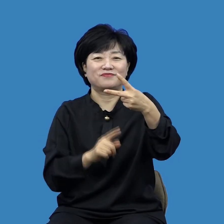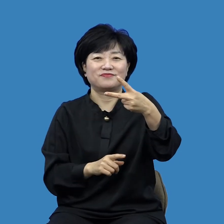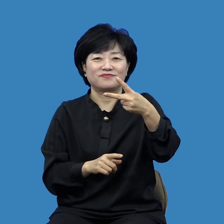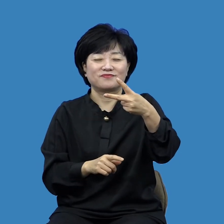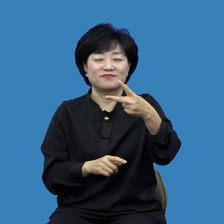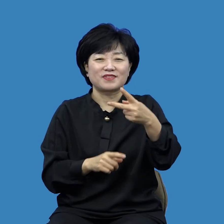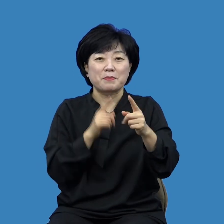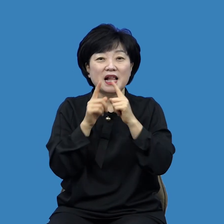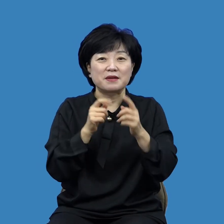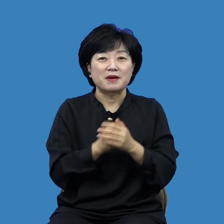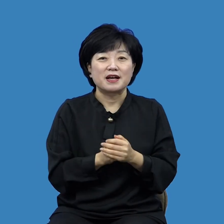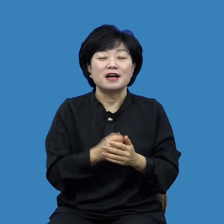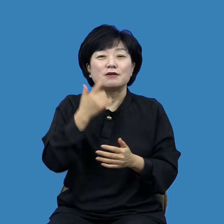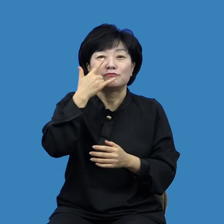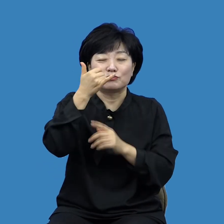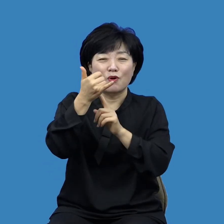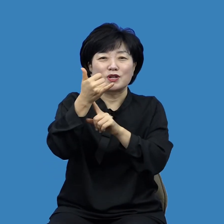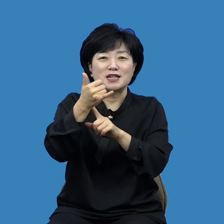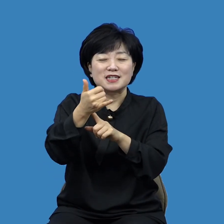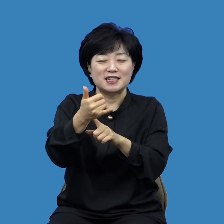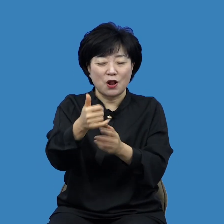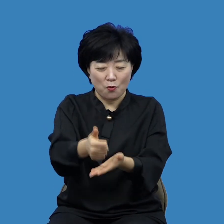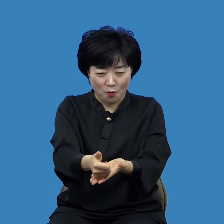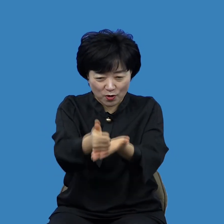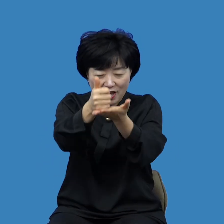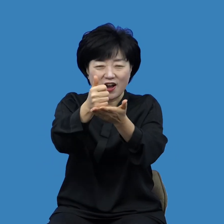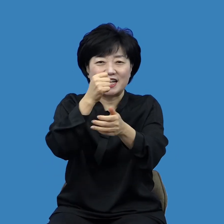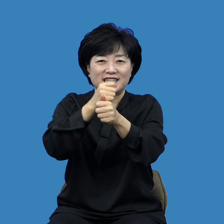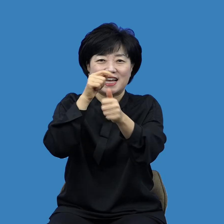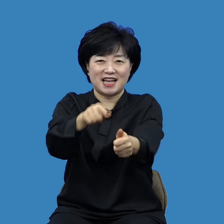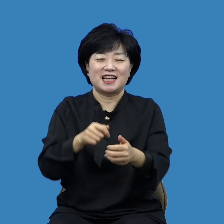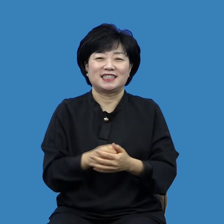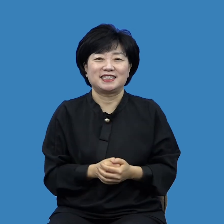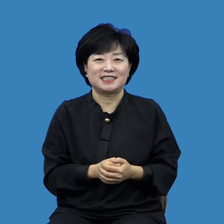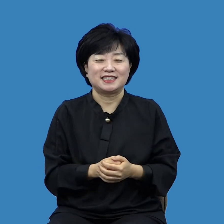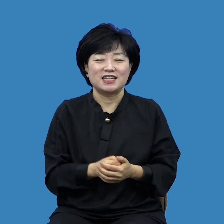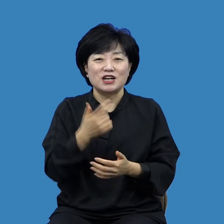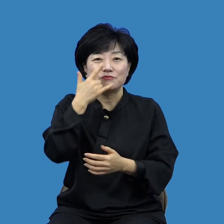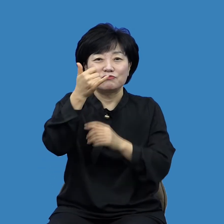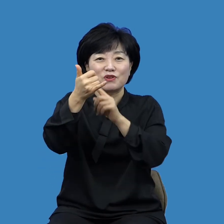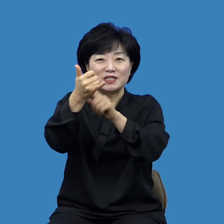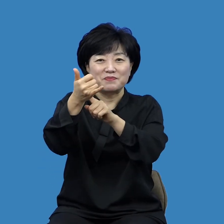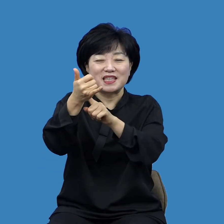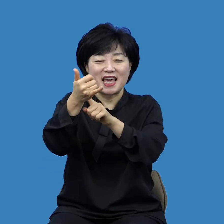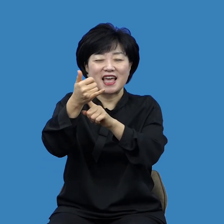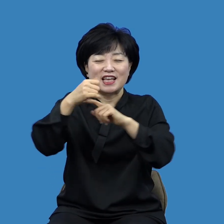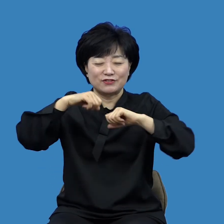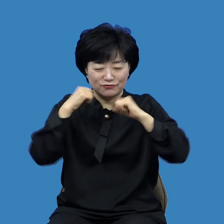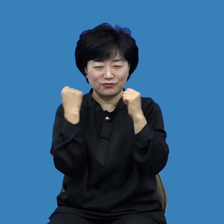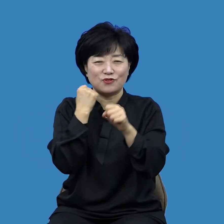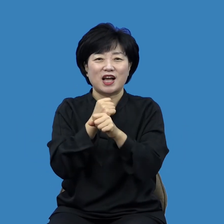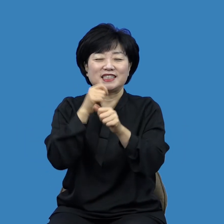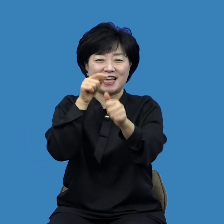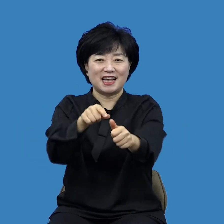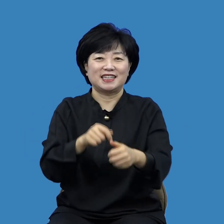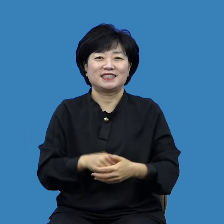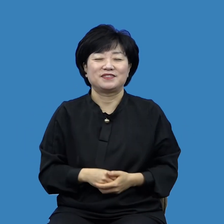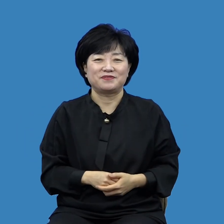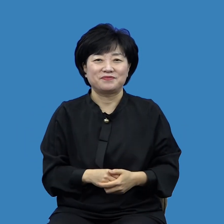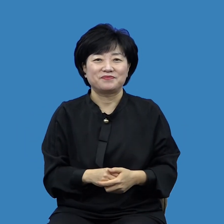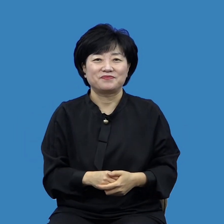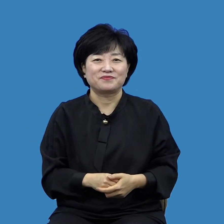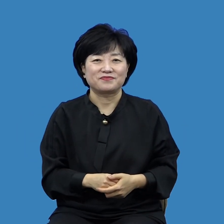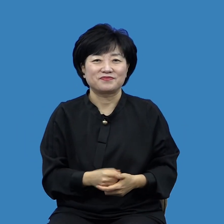따라해봐. 부모를 공경하자. 부모님께 순종하자.